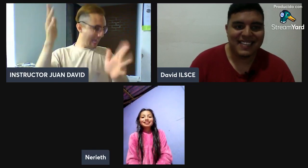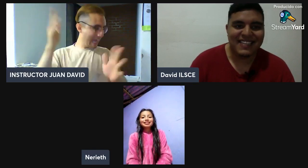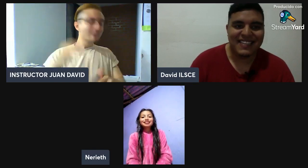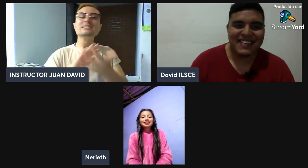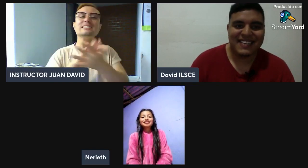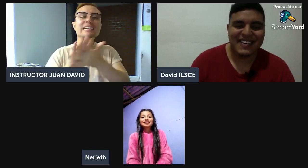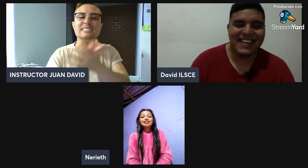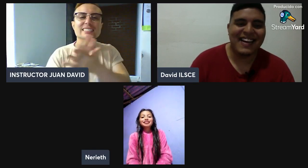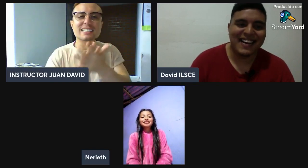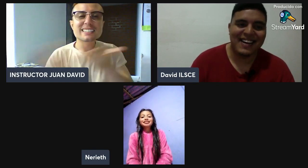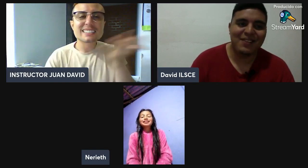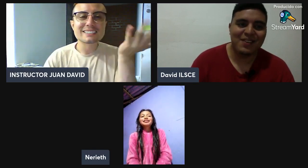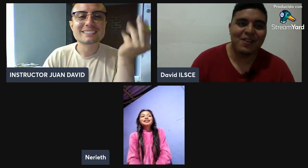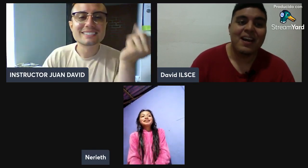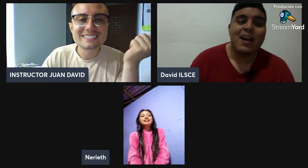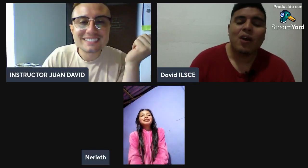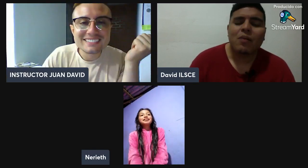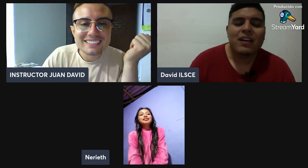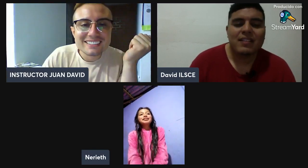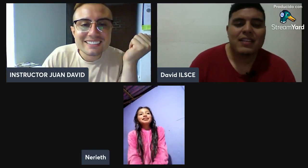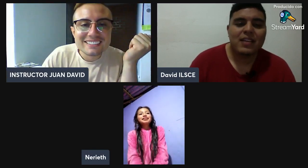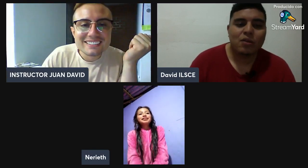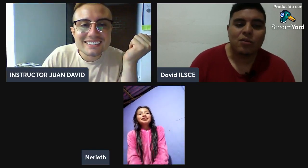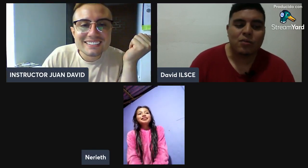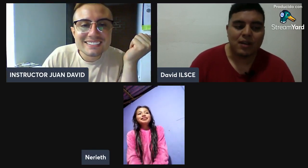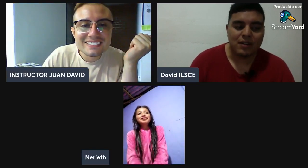Sí. Ah, bueno. ¿Cómo es la seña de tortuga?